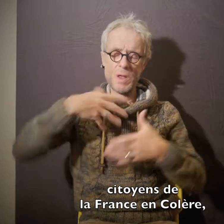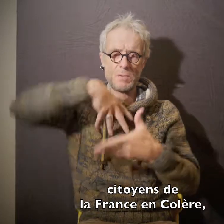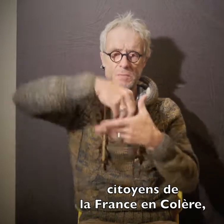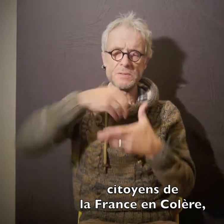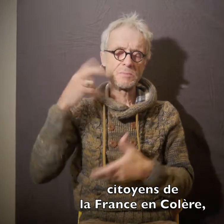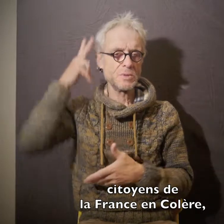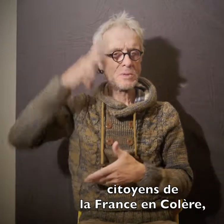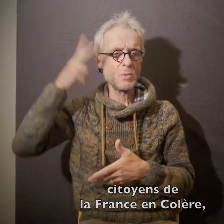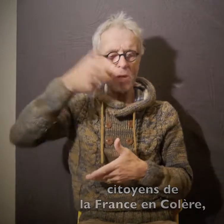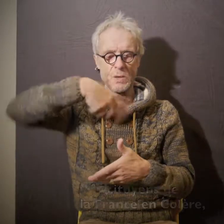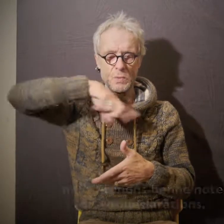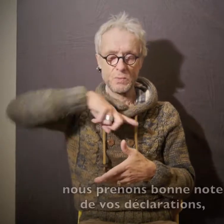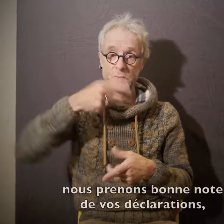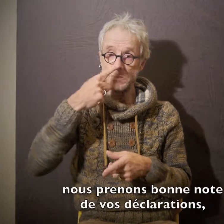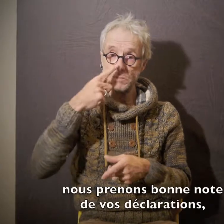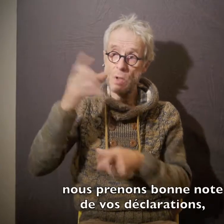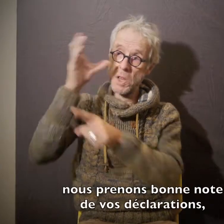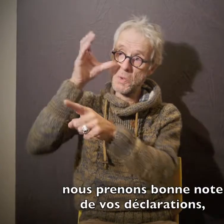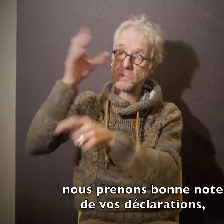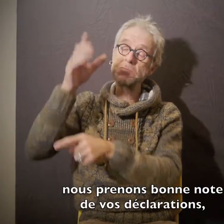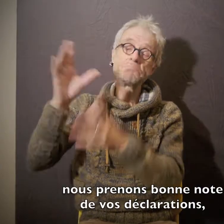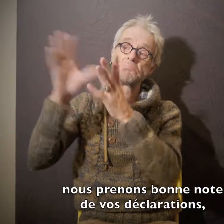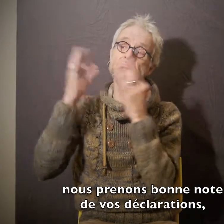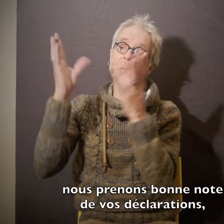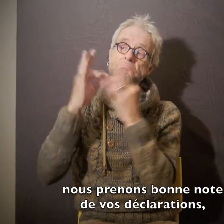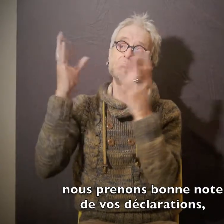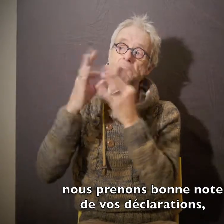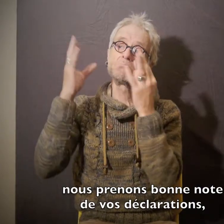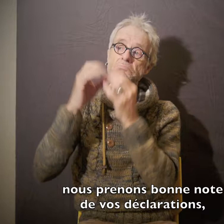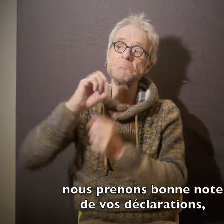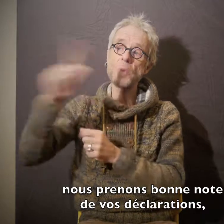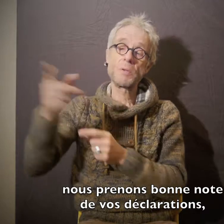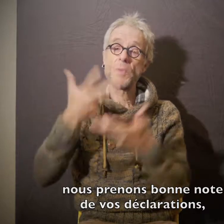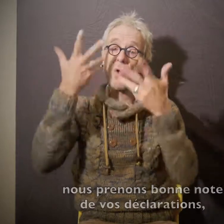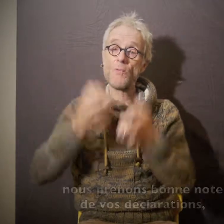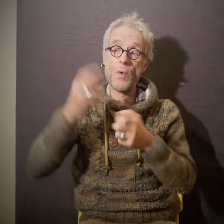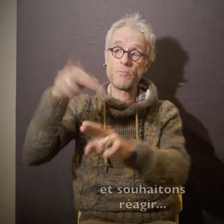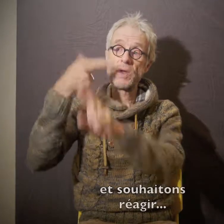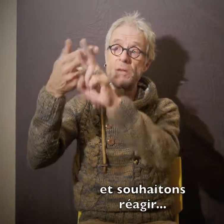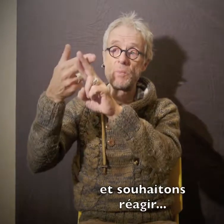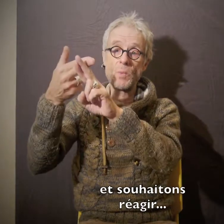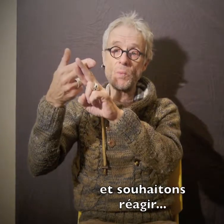colère, nous prenons bonne note de vos déclarations et souhaitons réagir.